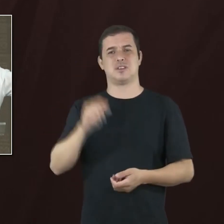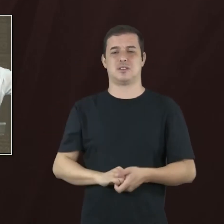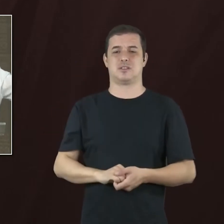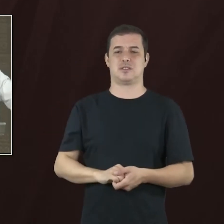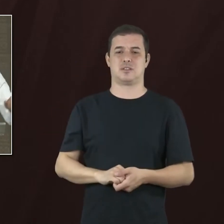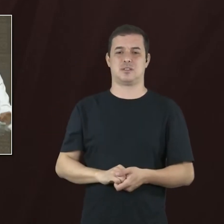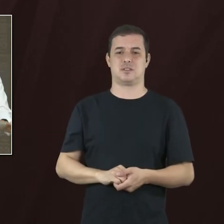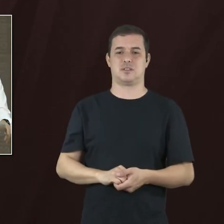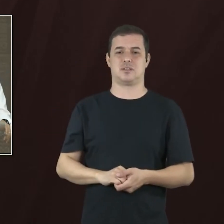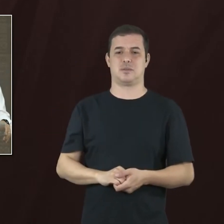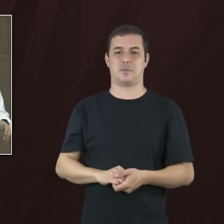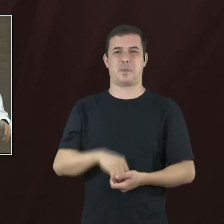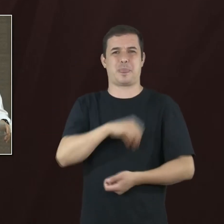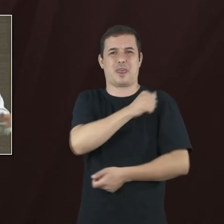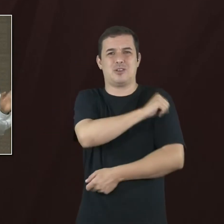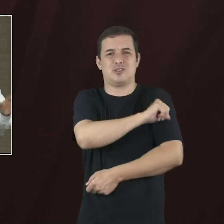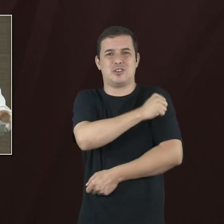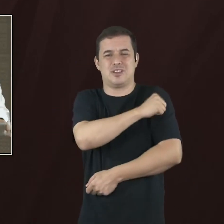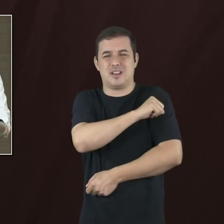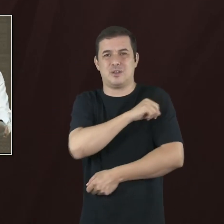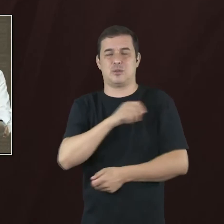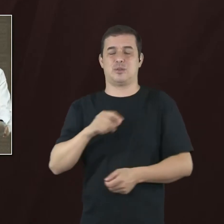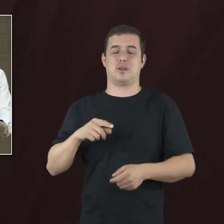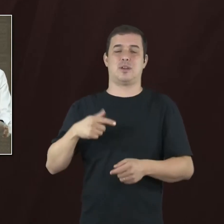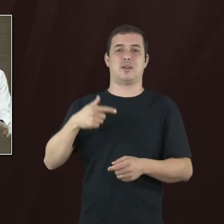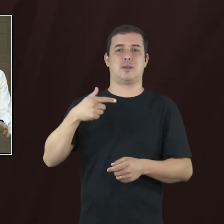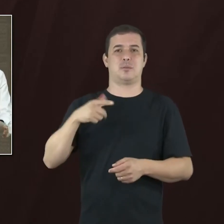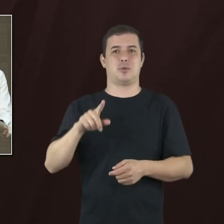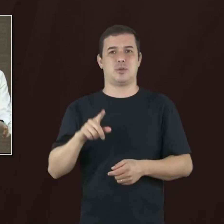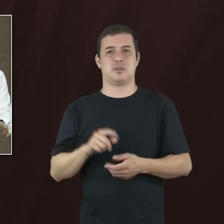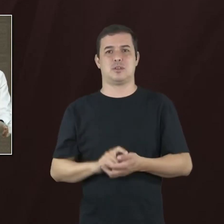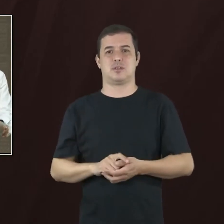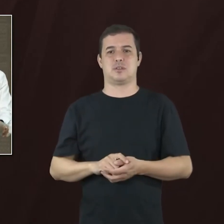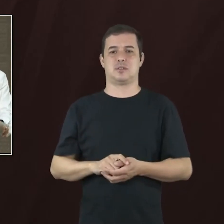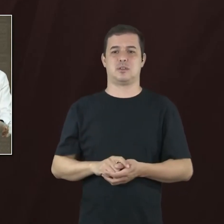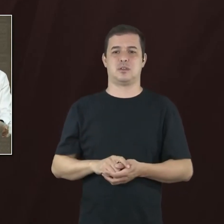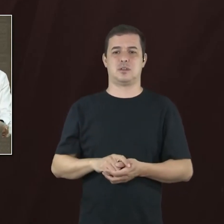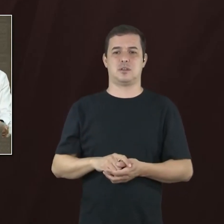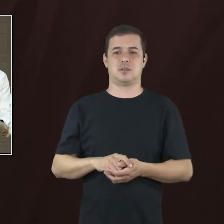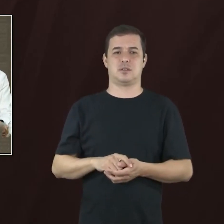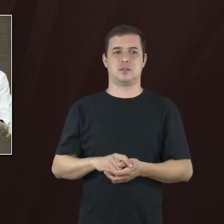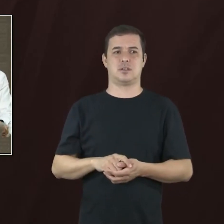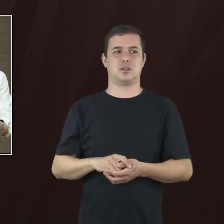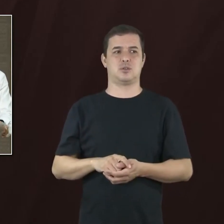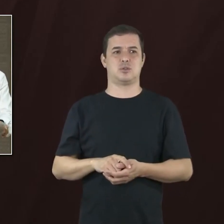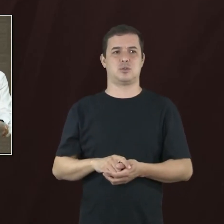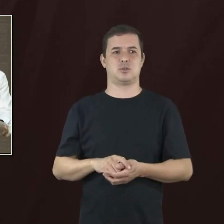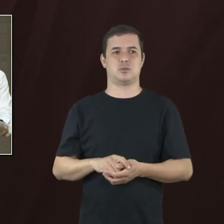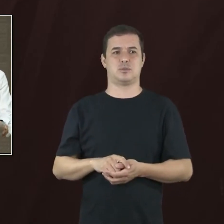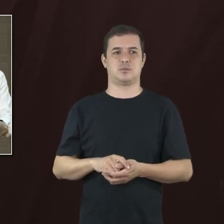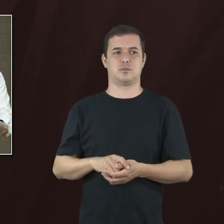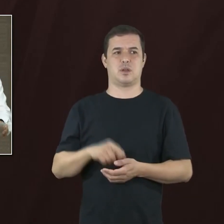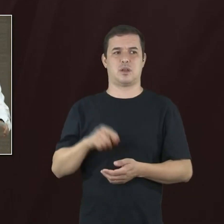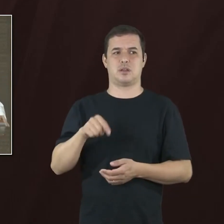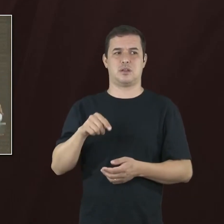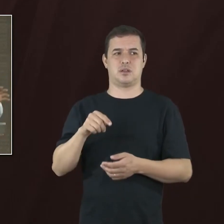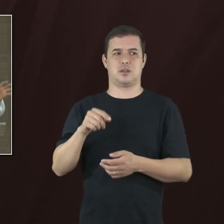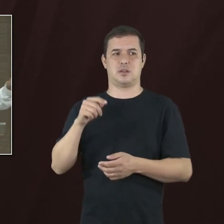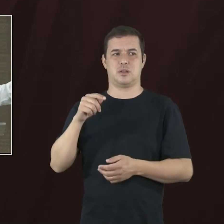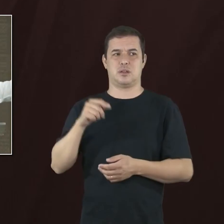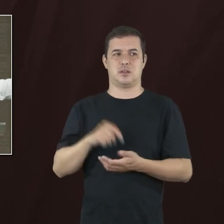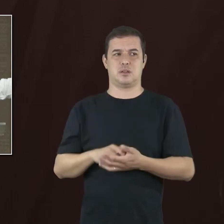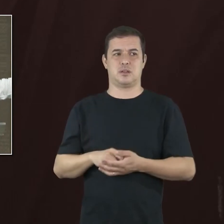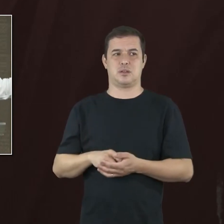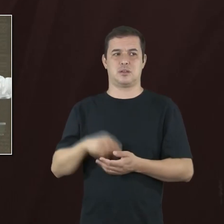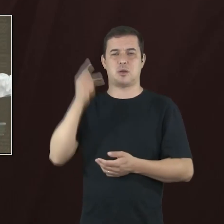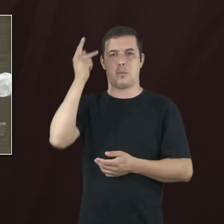Janeiro, e depois paramos em Santos e descemos em Santos. E aqui no Brasil, irmãos, o irmão Samuel já tinha